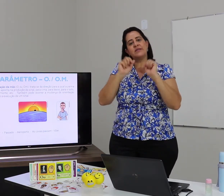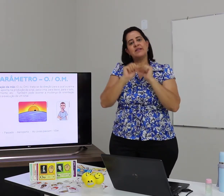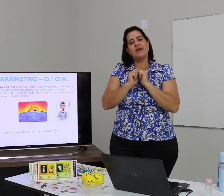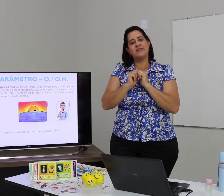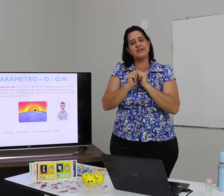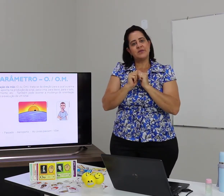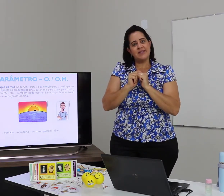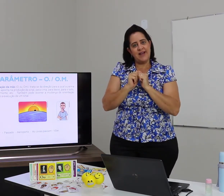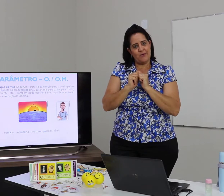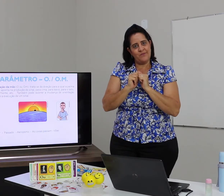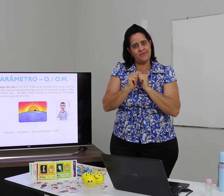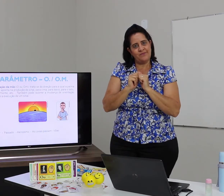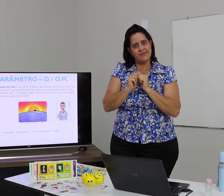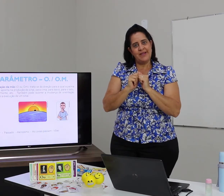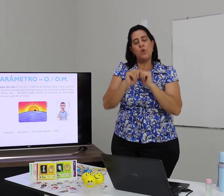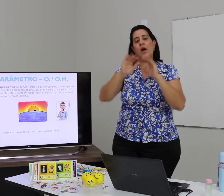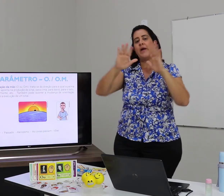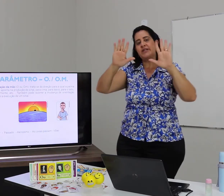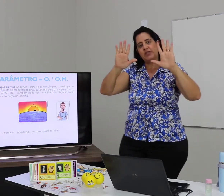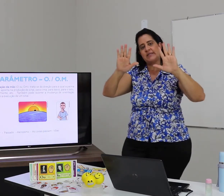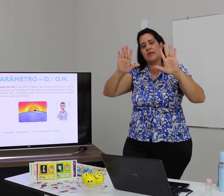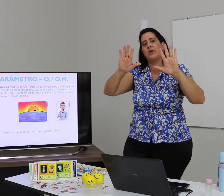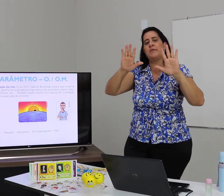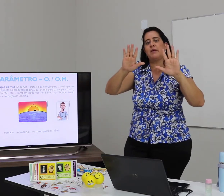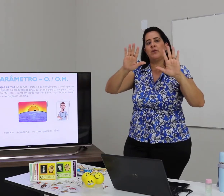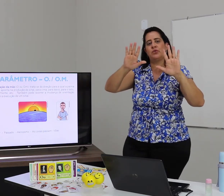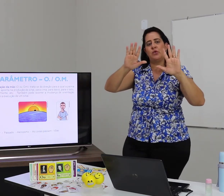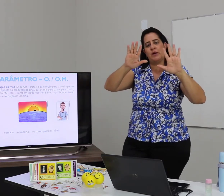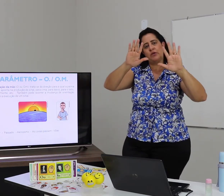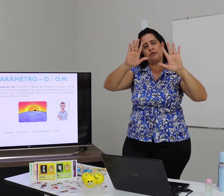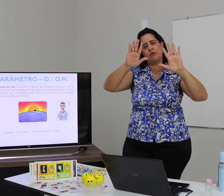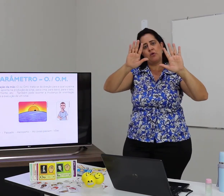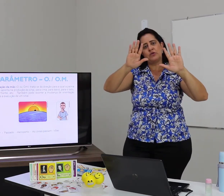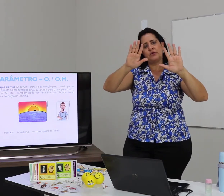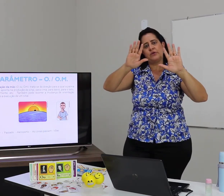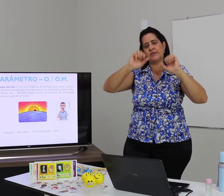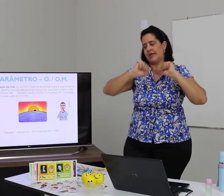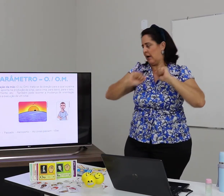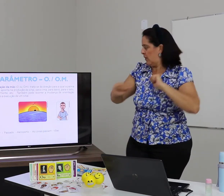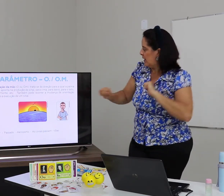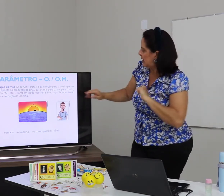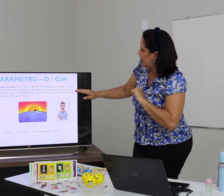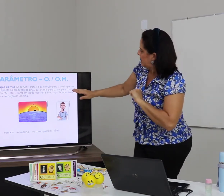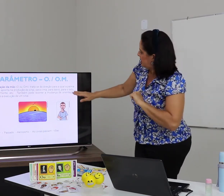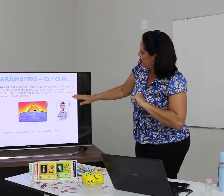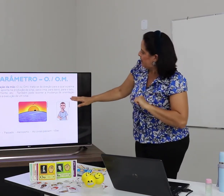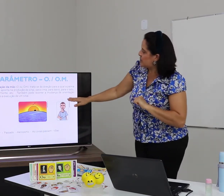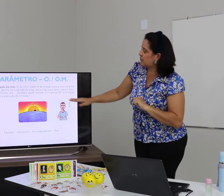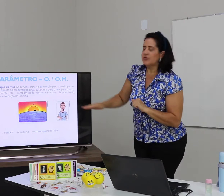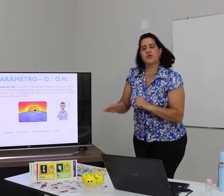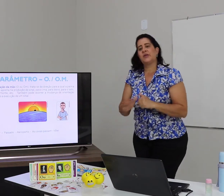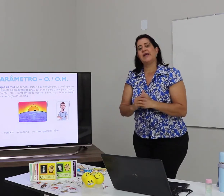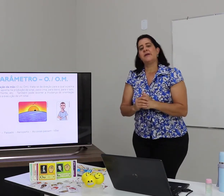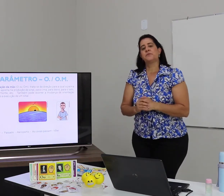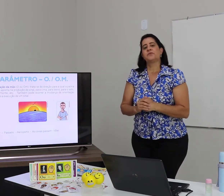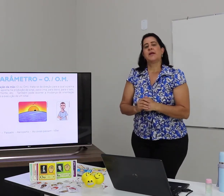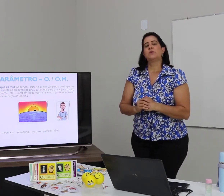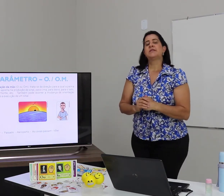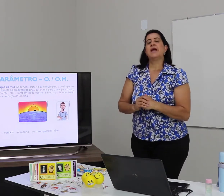vai fazer o sinal. Qual é a direção que a minha mão toma quando eu for construir o sinal? Vamos construir o sinal